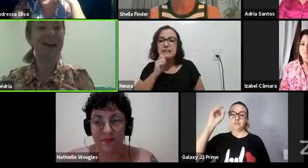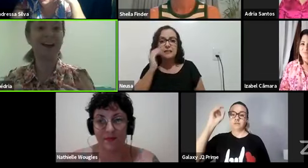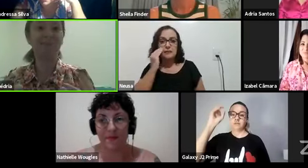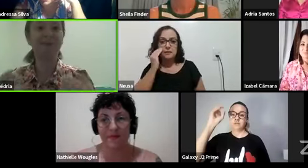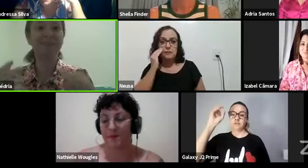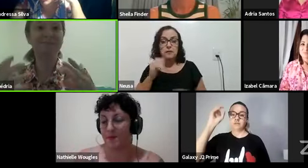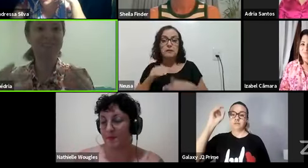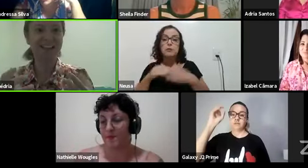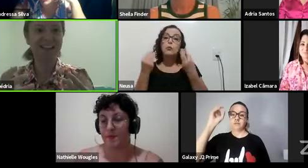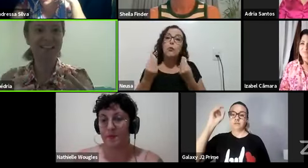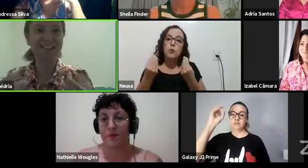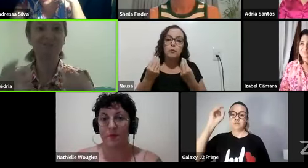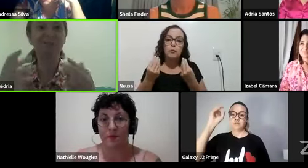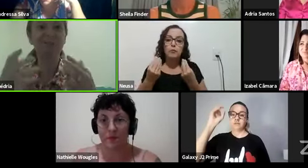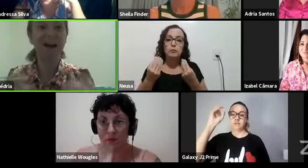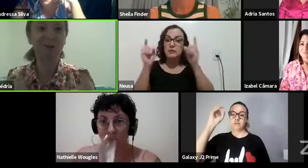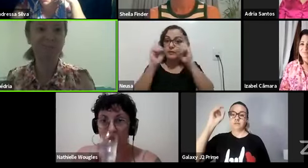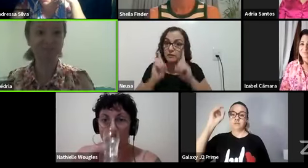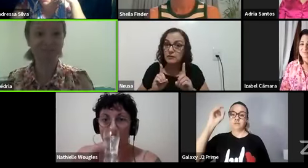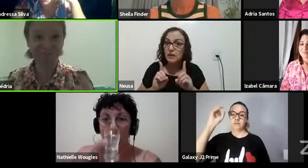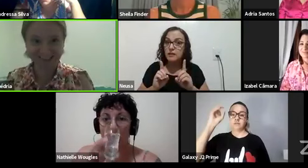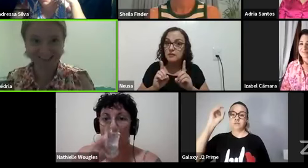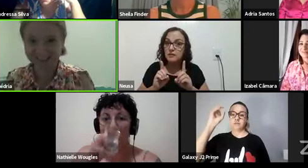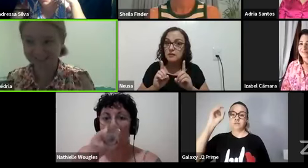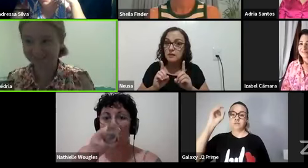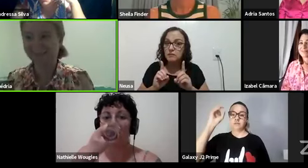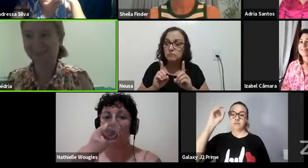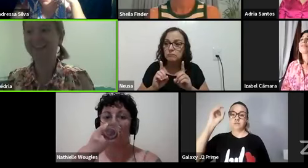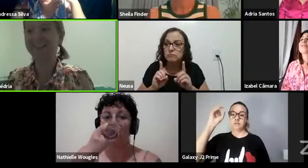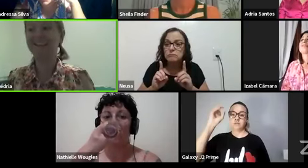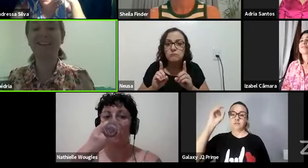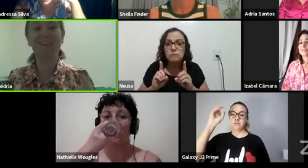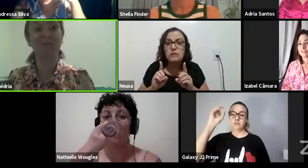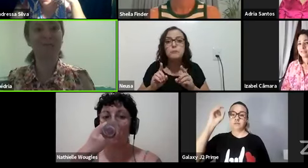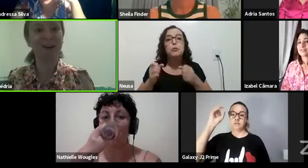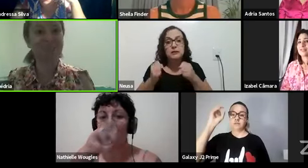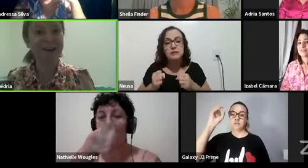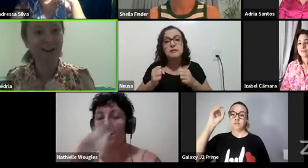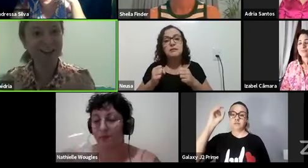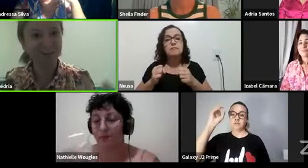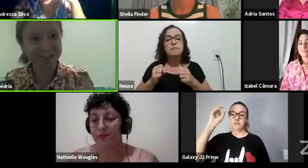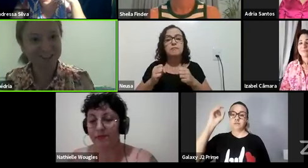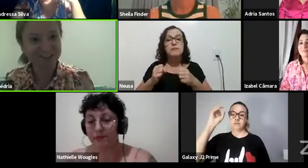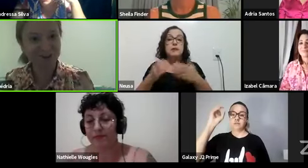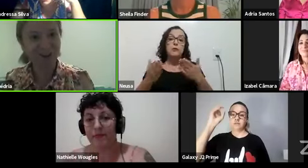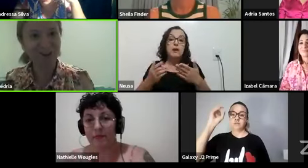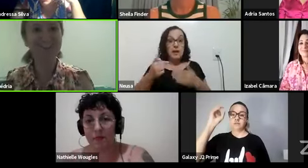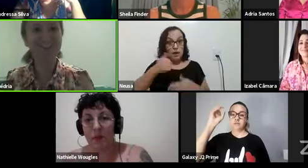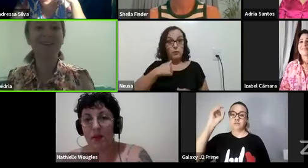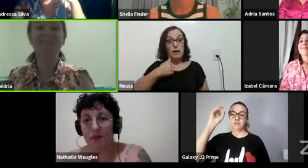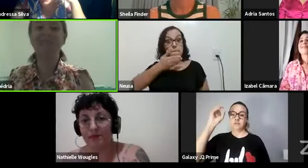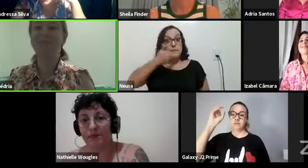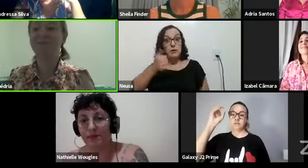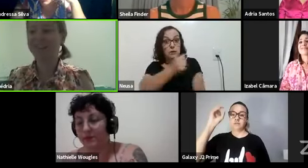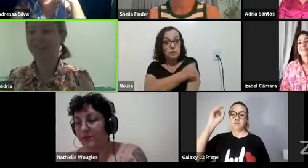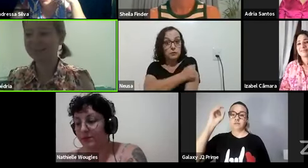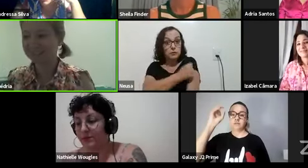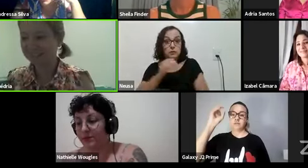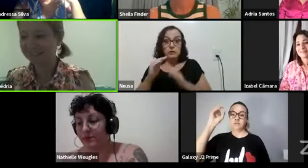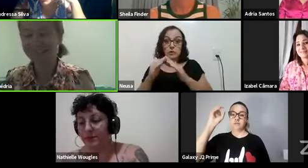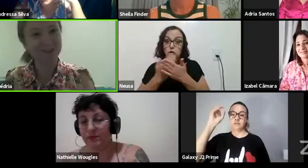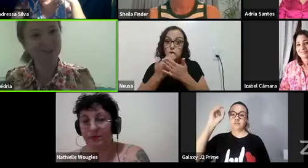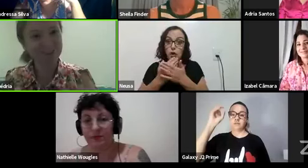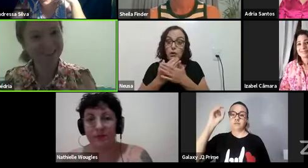como atrelar uma deficiência com uma alta funcionalidade, né? Então, eu era a melhor aluna da escola, mas eu não